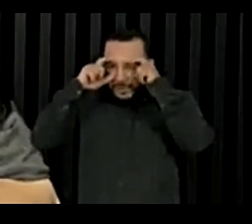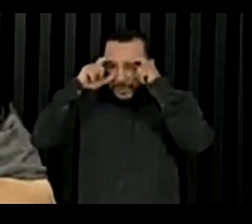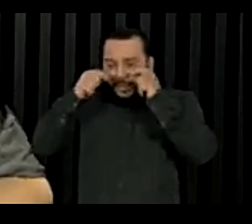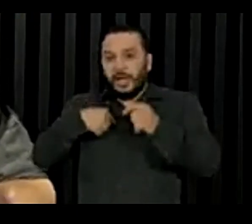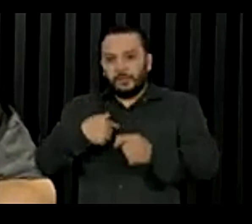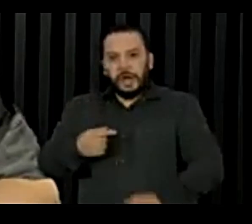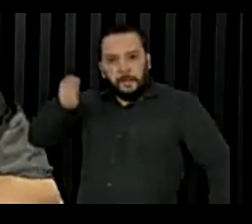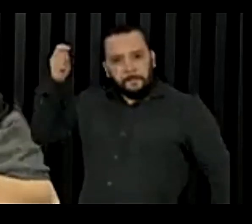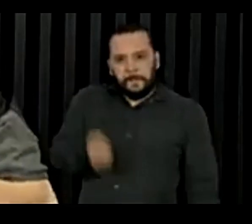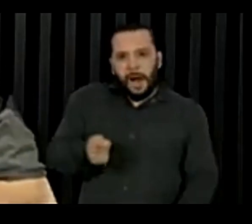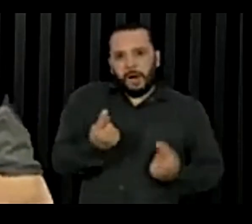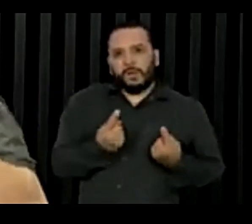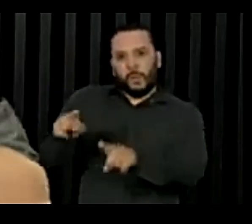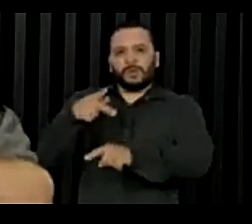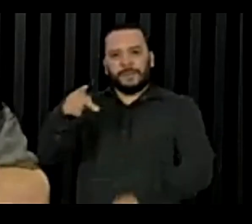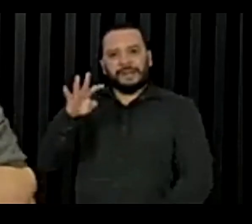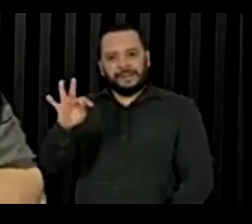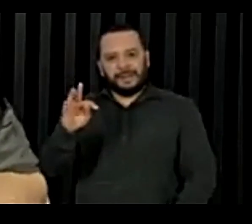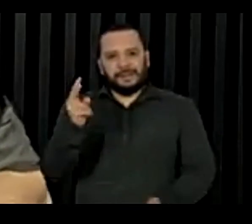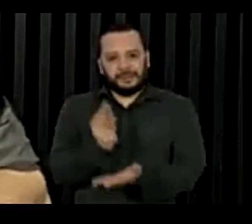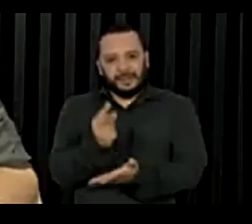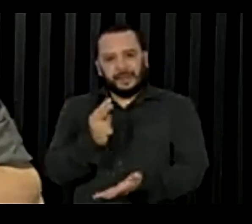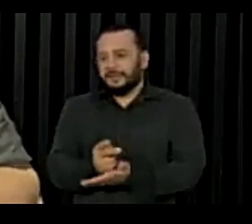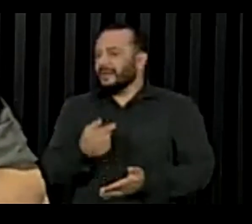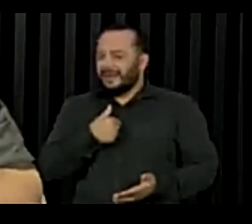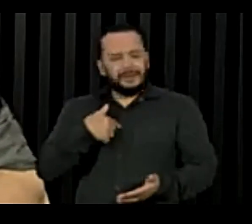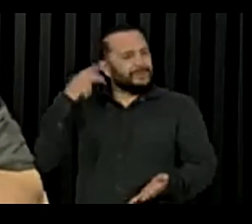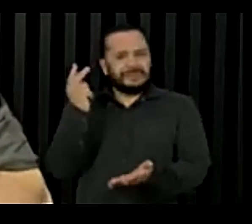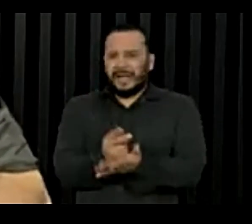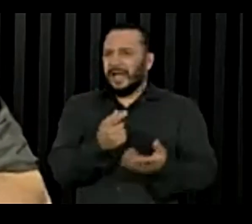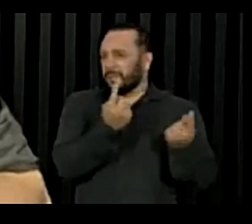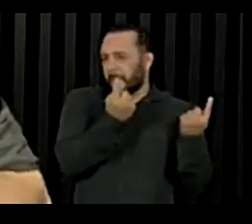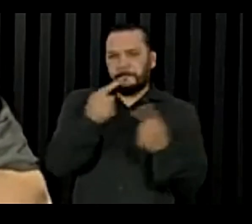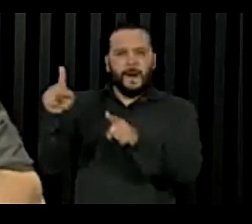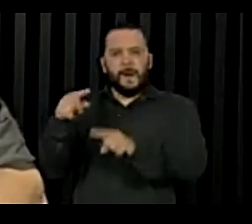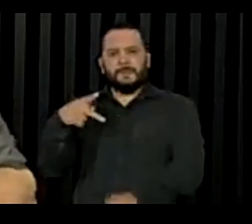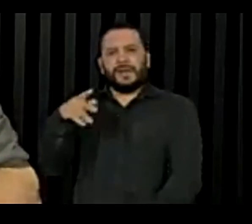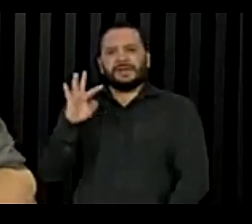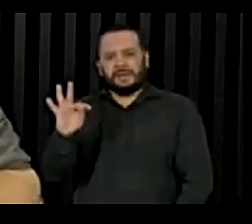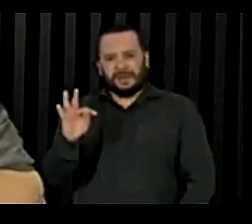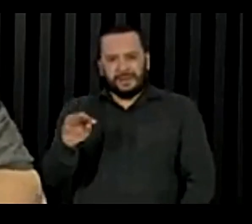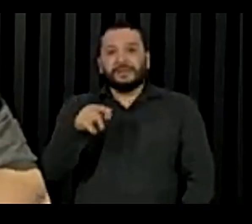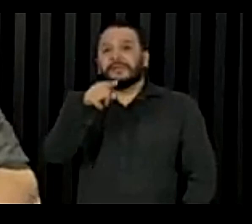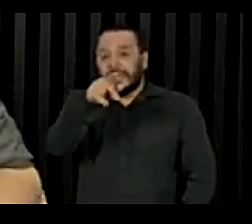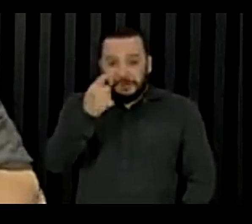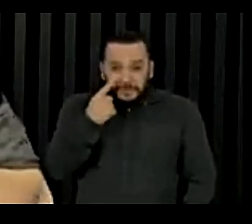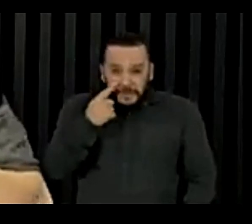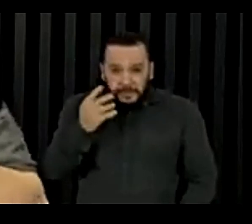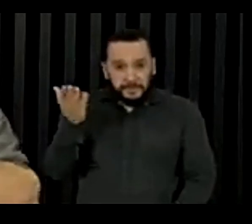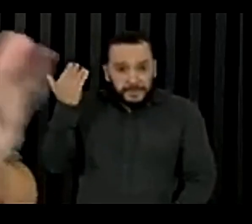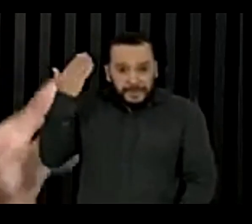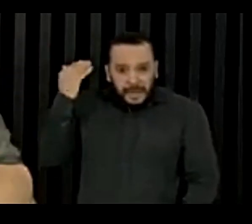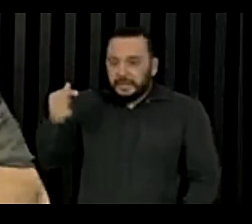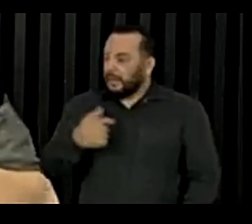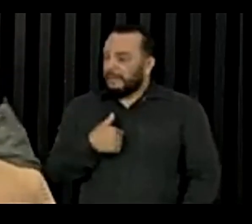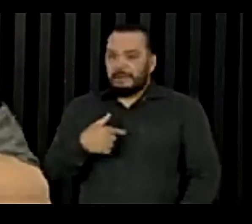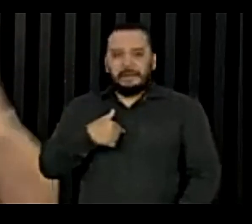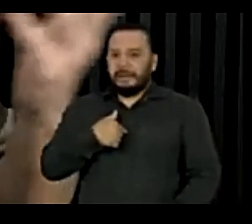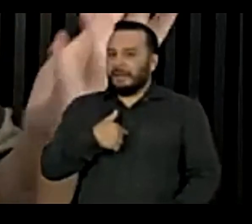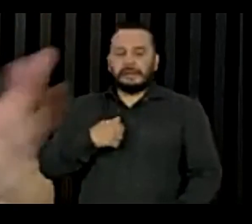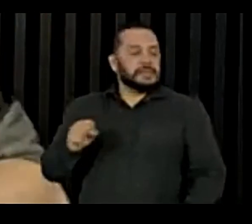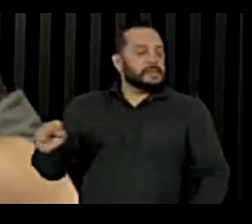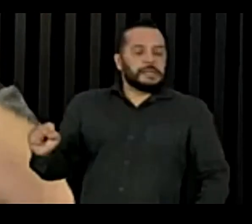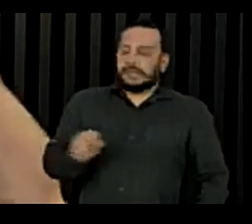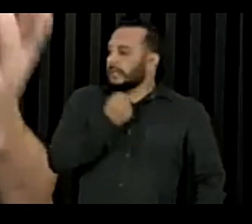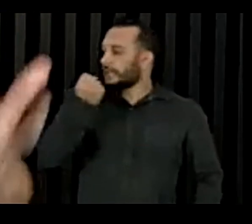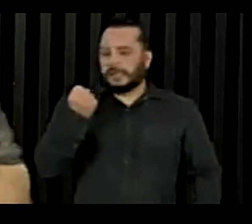do PT desde essa época. E sempre fui um crítico ferrenho ao governo do PT, né? Quem acompanhou nessa época lembra que eu tinha, espasmos